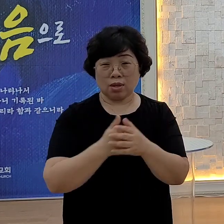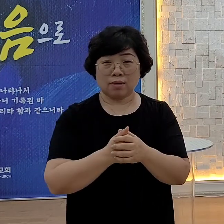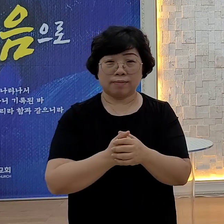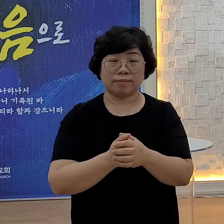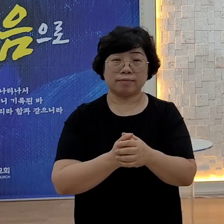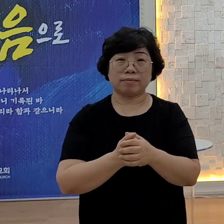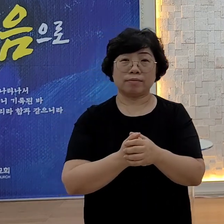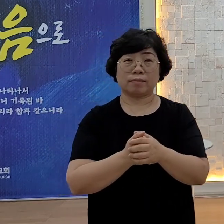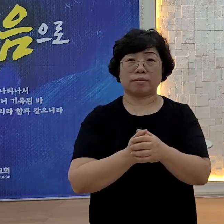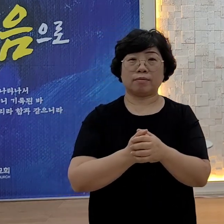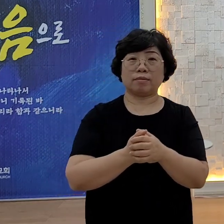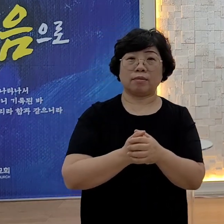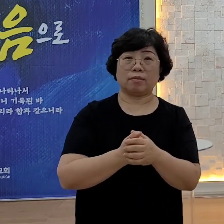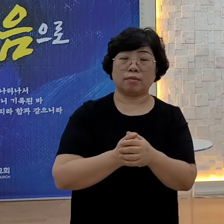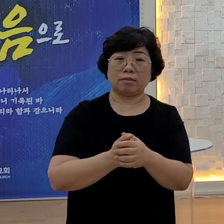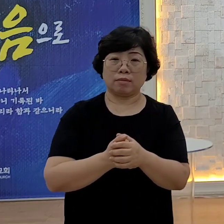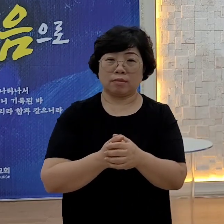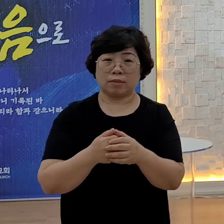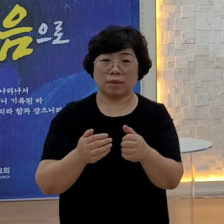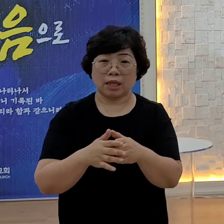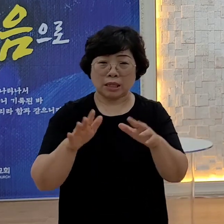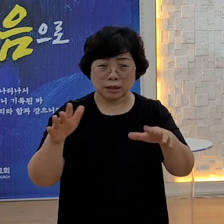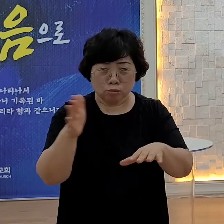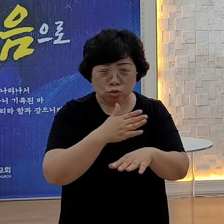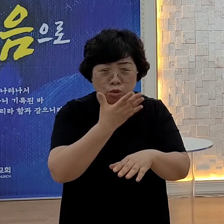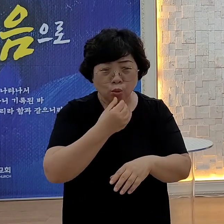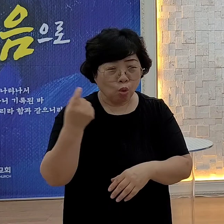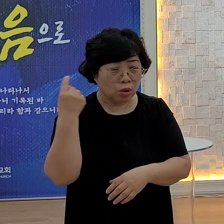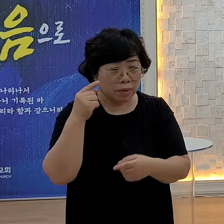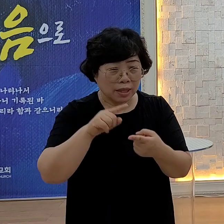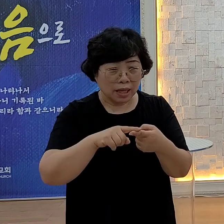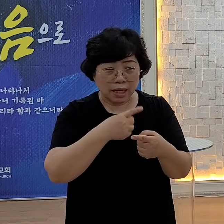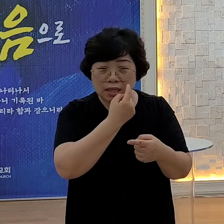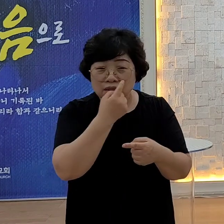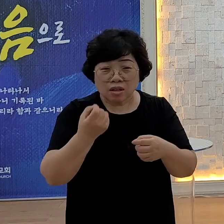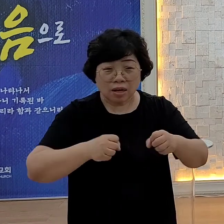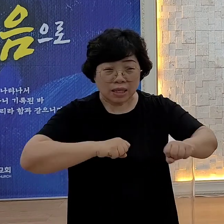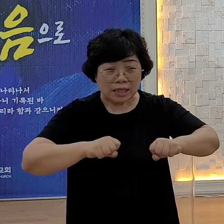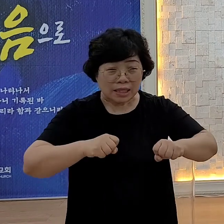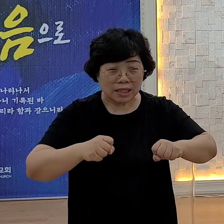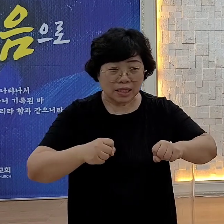감격하며 그래서 그 복음을 증거하는 일에 귀하게 쓰임받는 저와